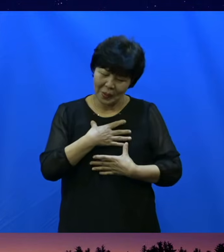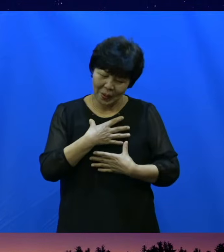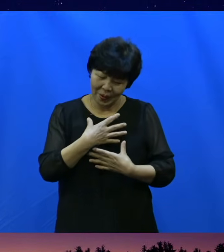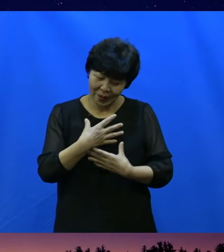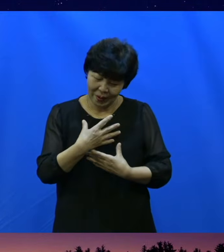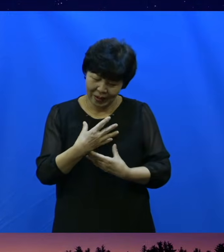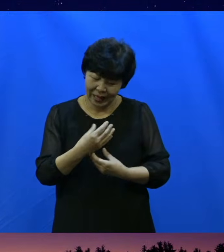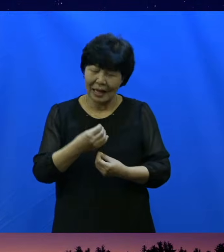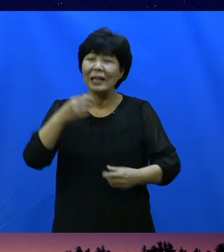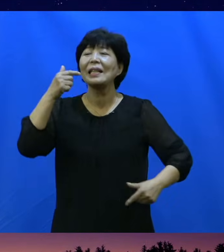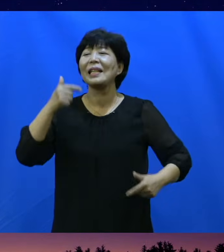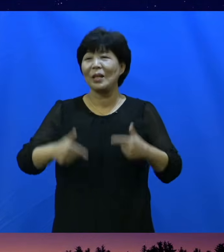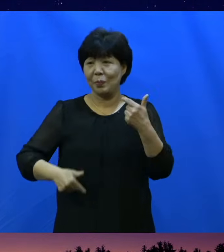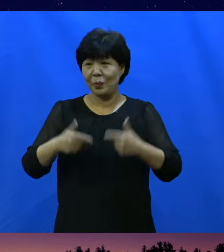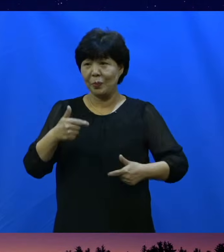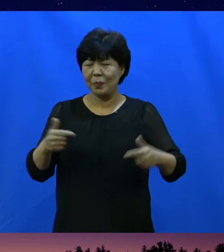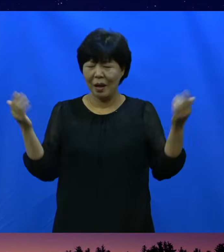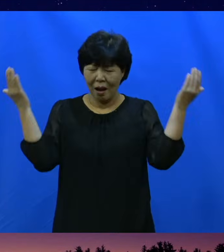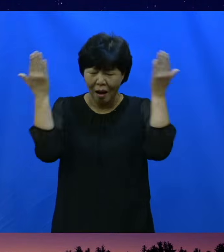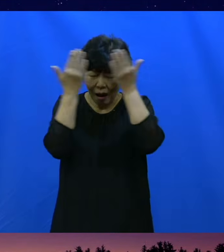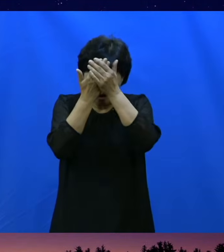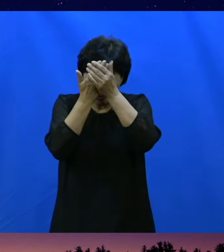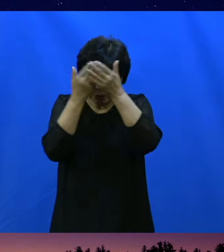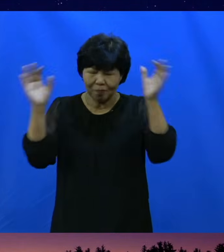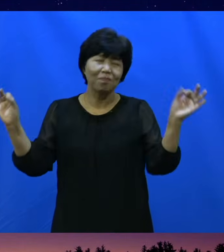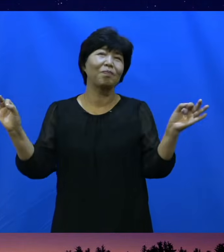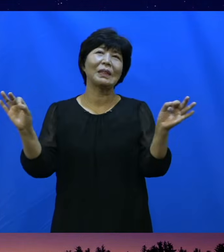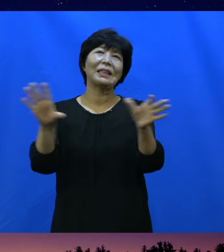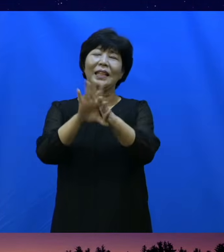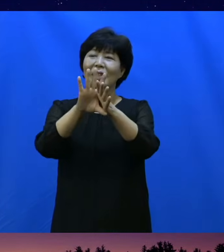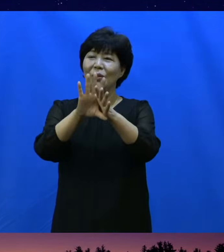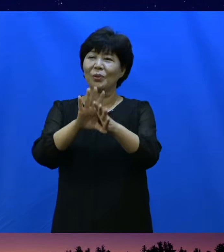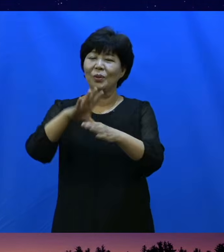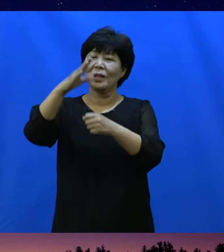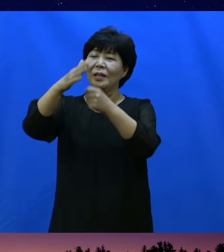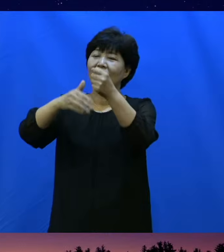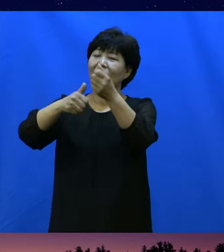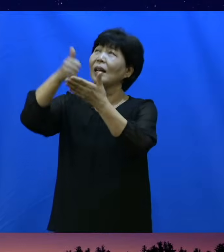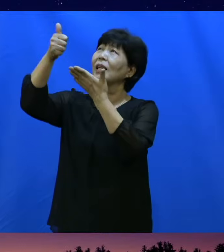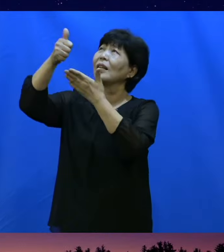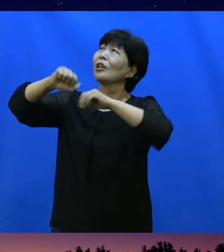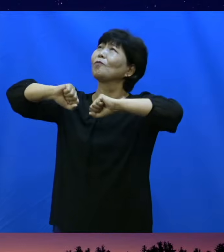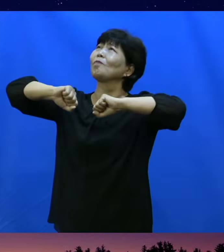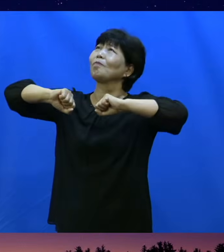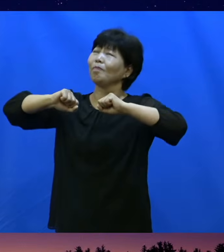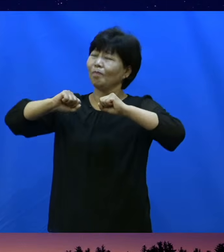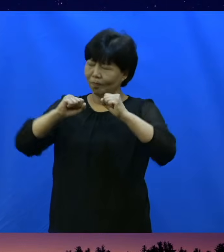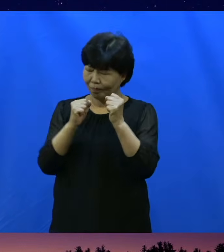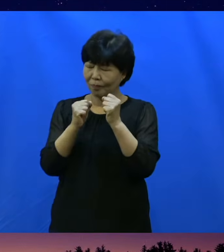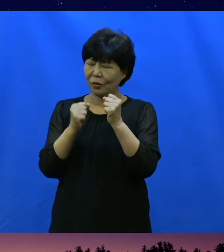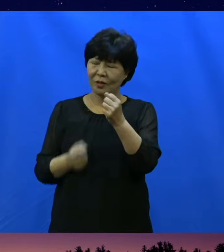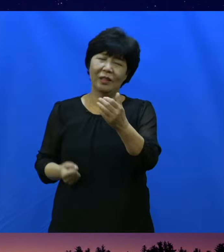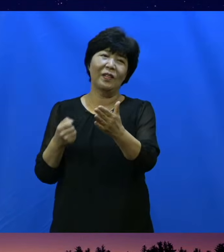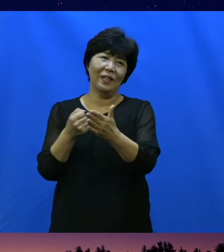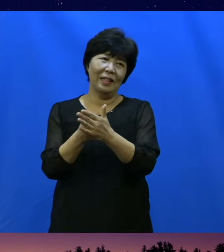내 어두운 마음이 사라지고 하나님에 대한 순종하고자 하는 새로운 결단이 막 일어나는